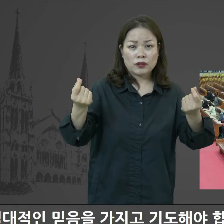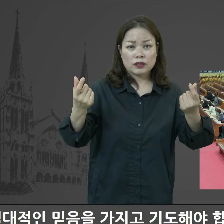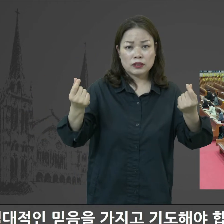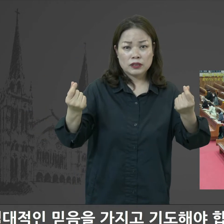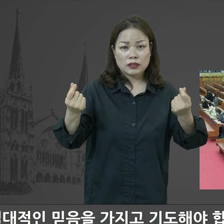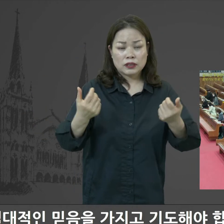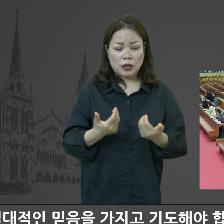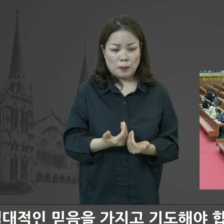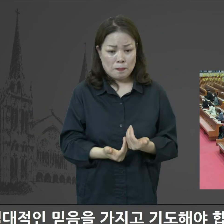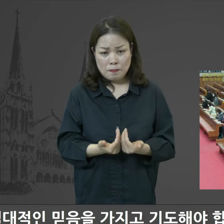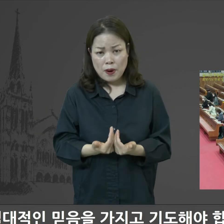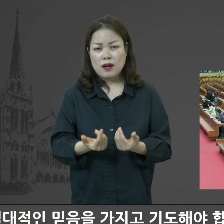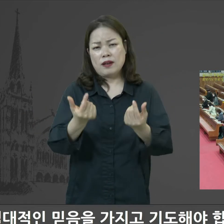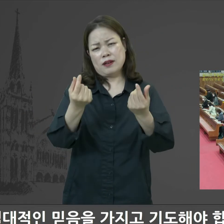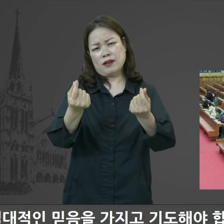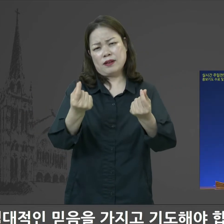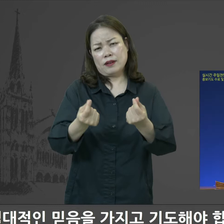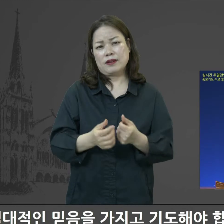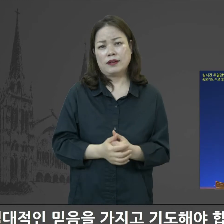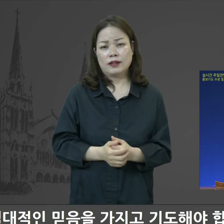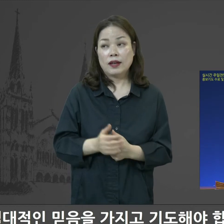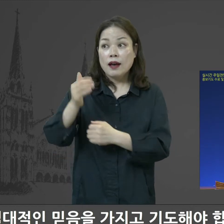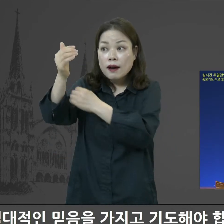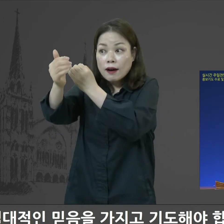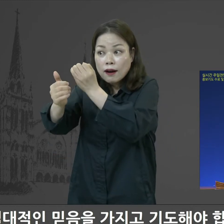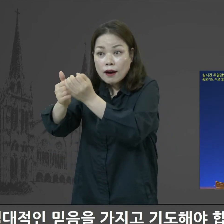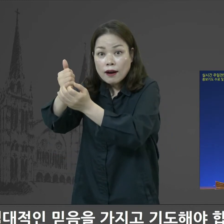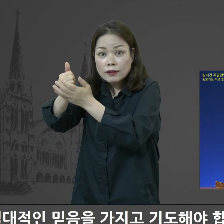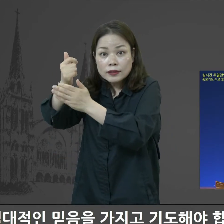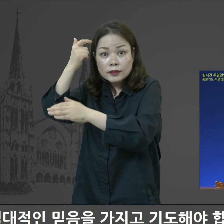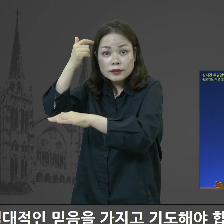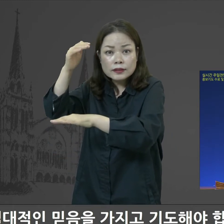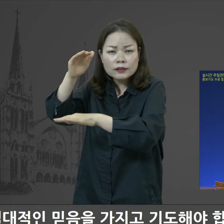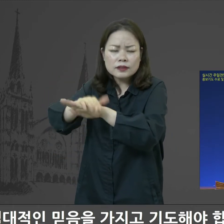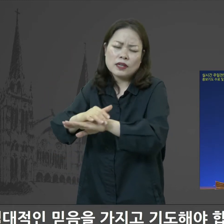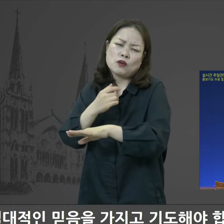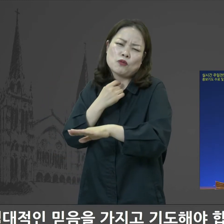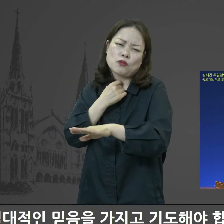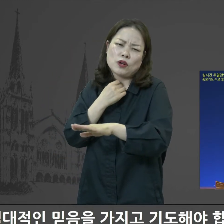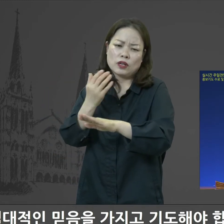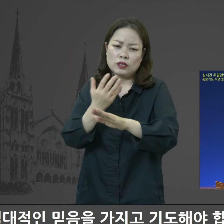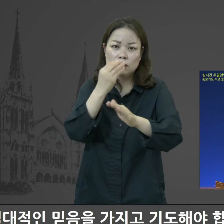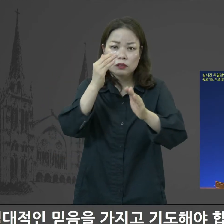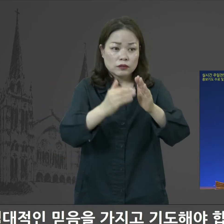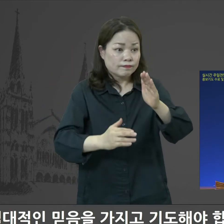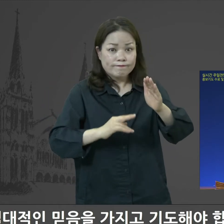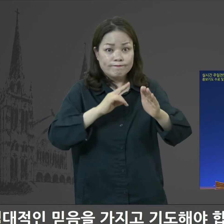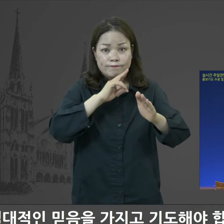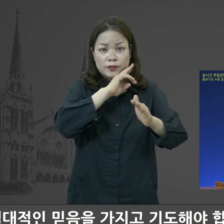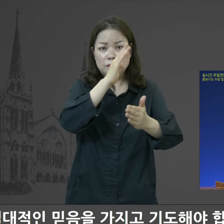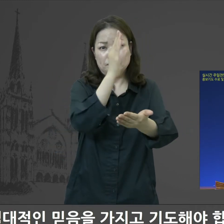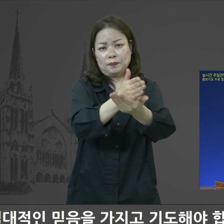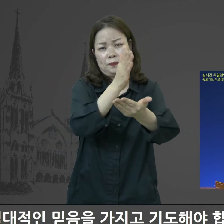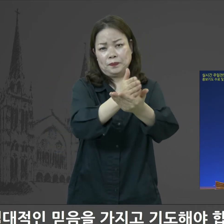바다 물결 같으니. 하나님께 지혜를 구하는 성도는 조금도 의심하면 안 됩니다.